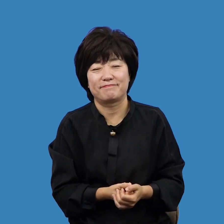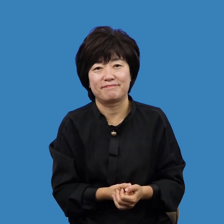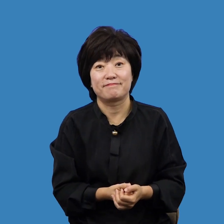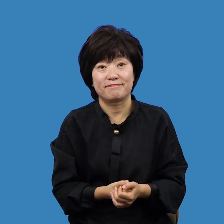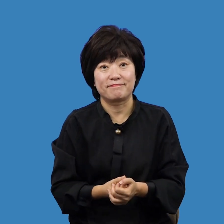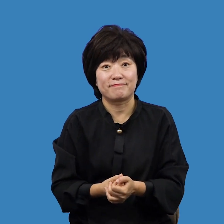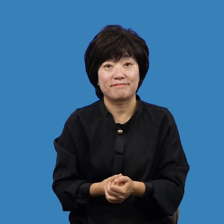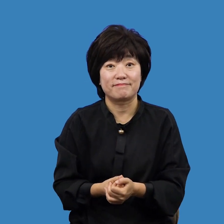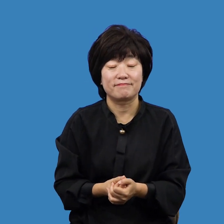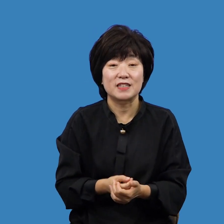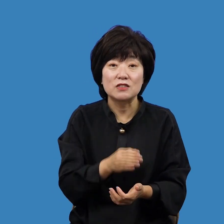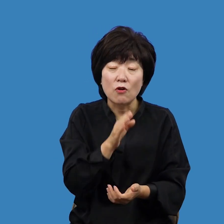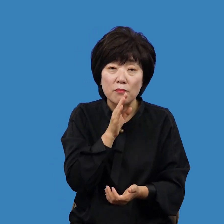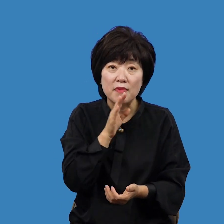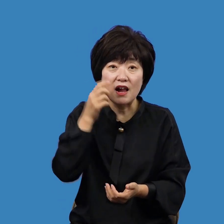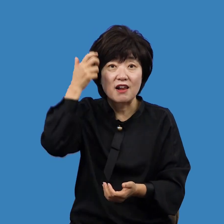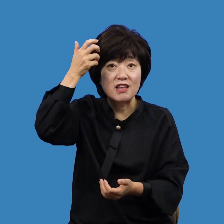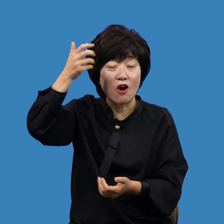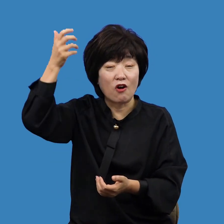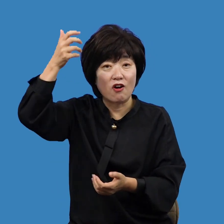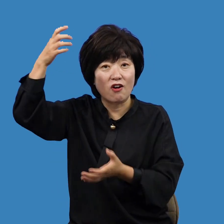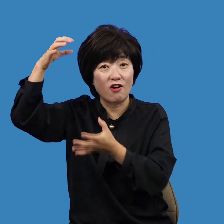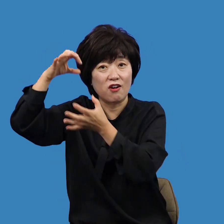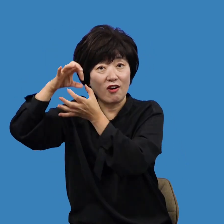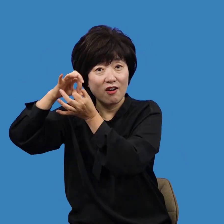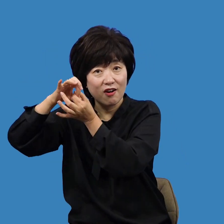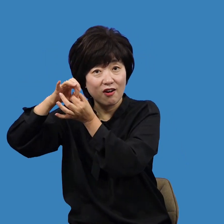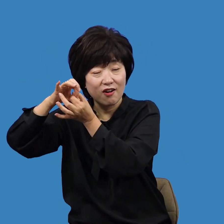그래서 보면 정말 영적인